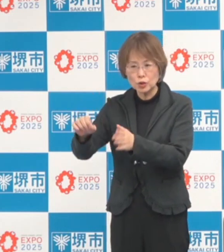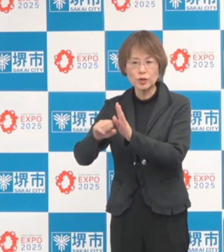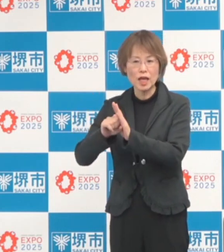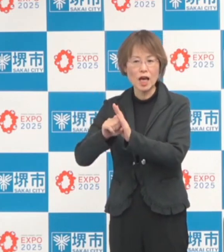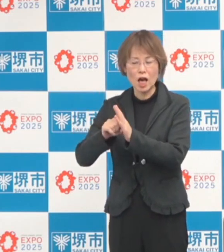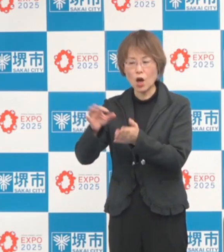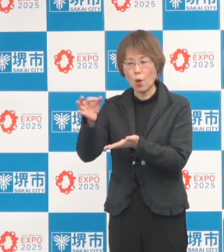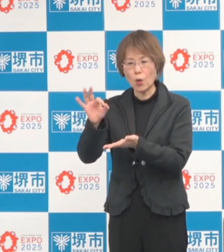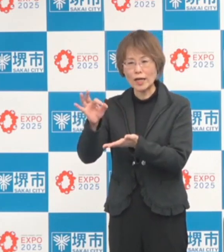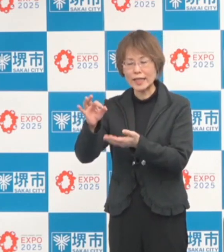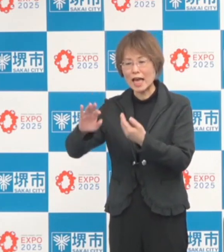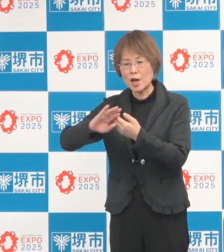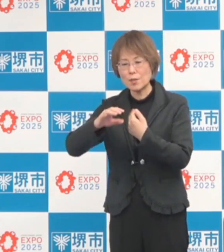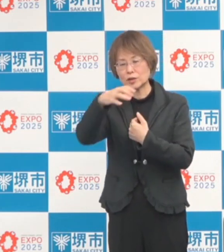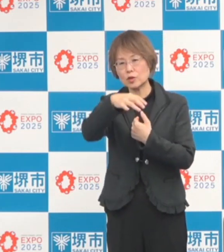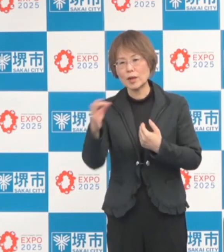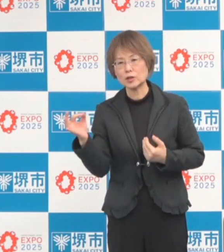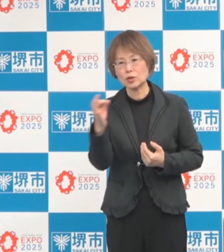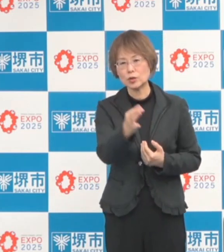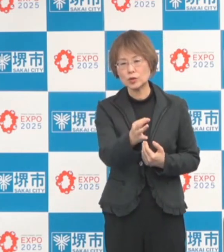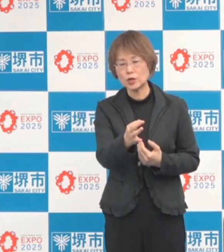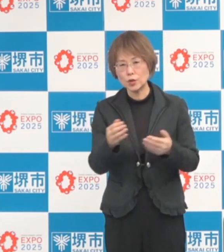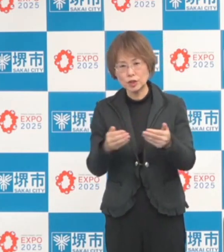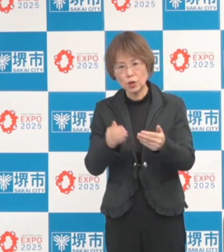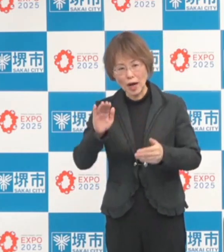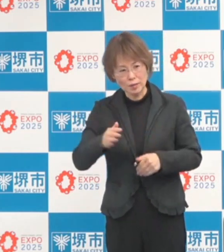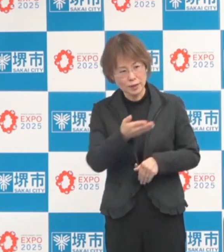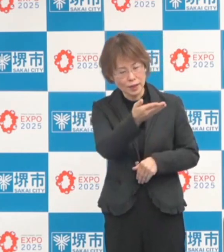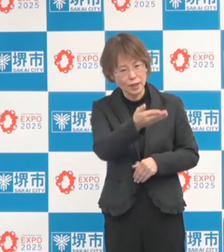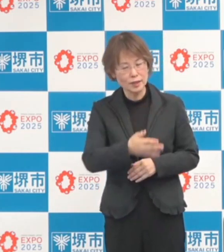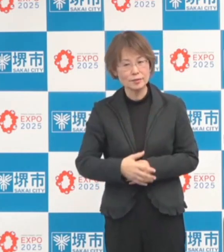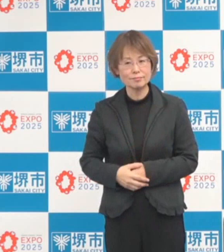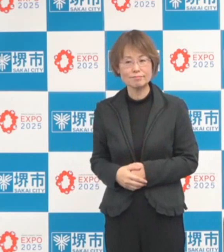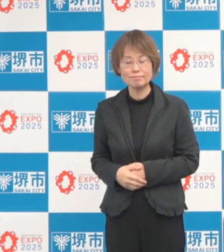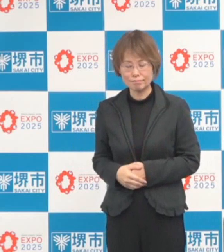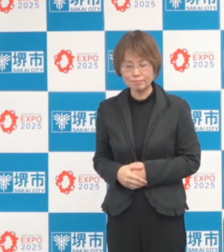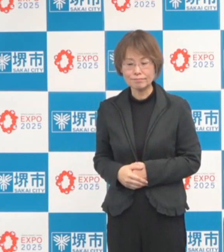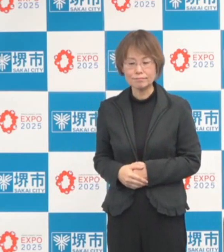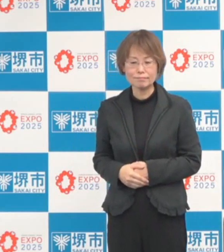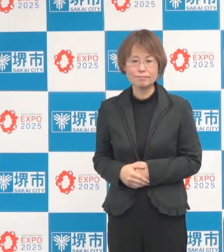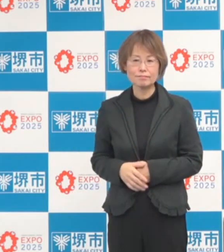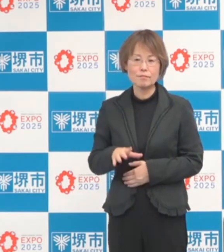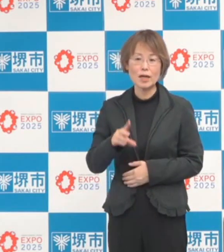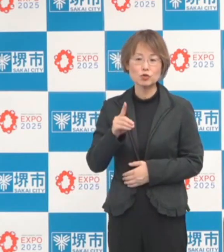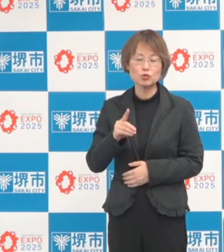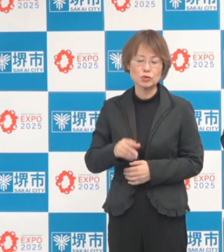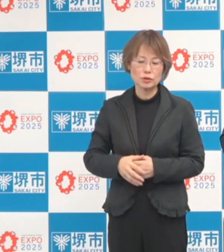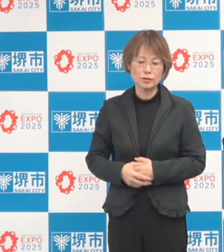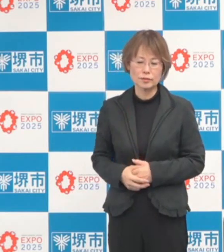お金が他に回せたという事業はどこにあるんでしょう。 はい、まず